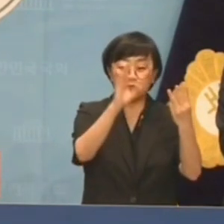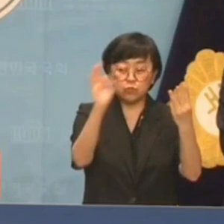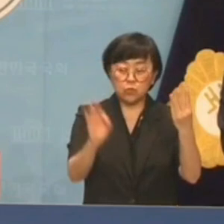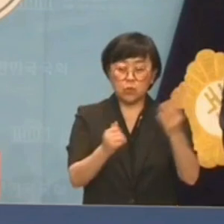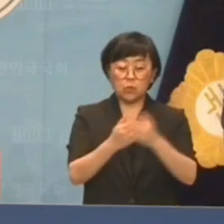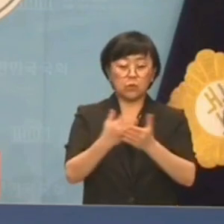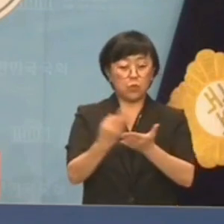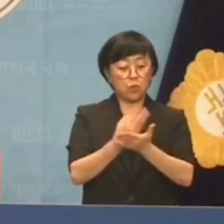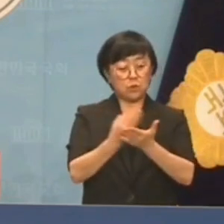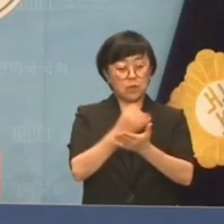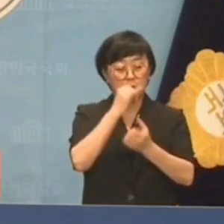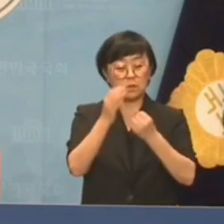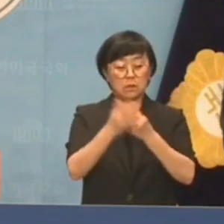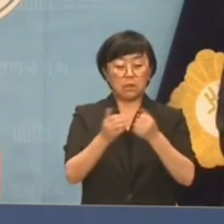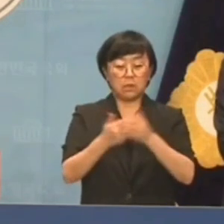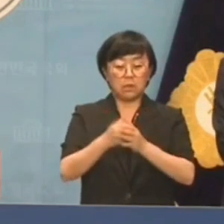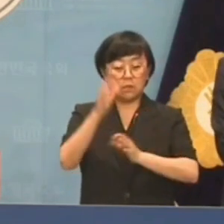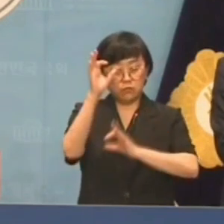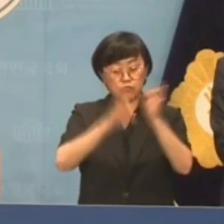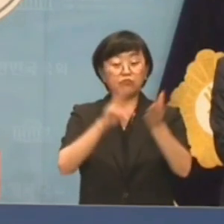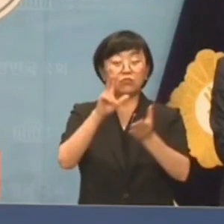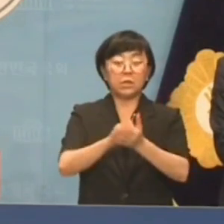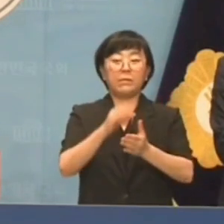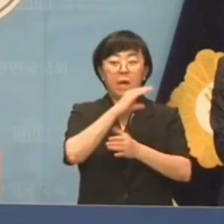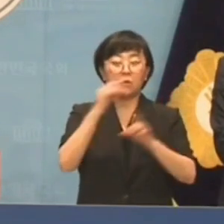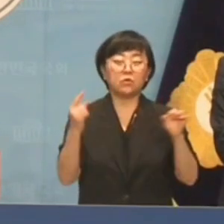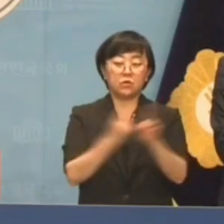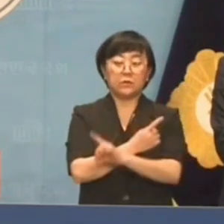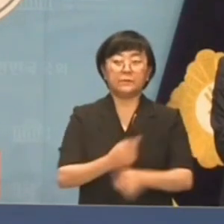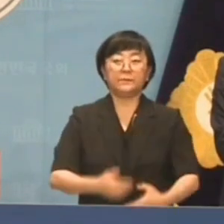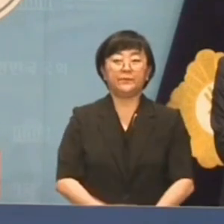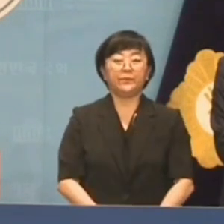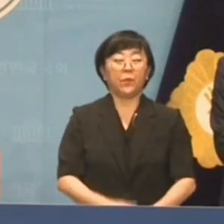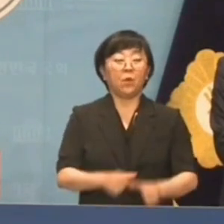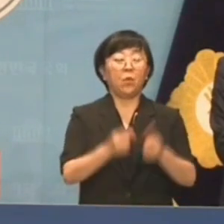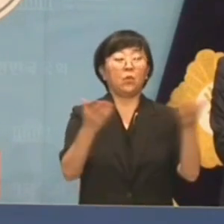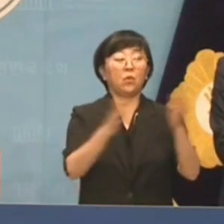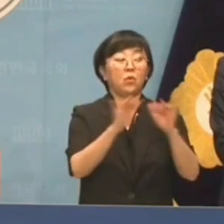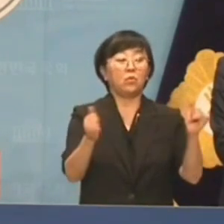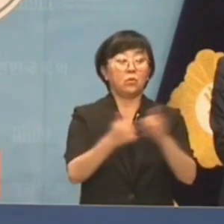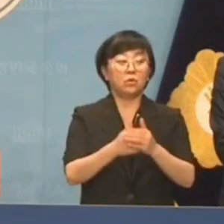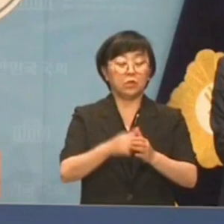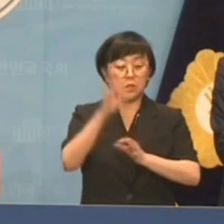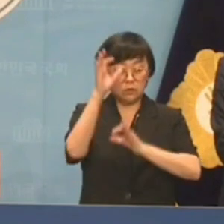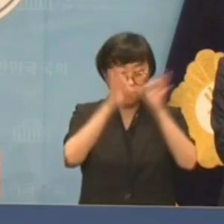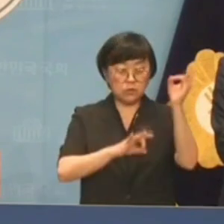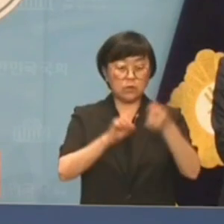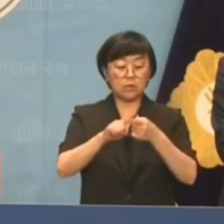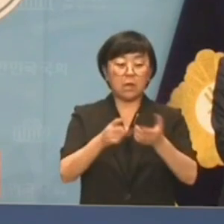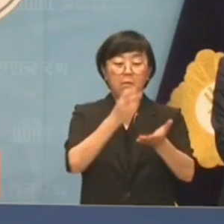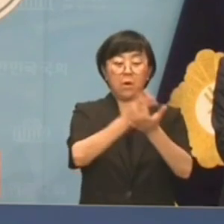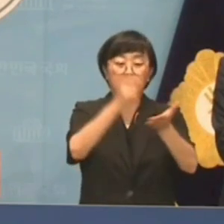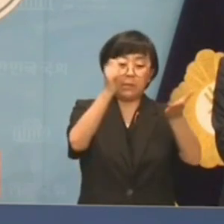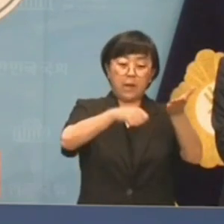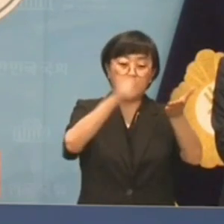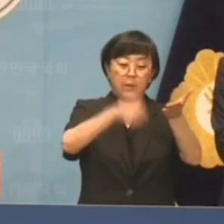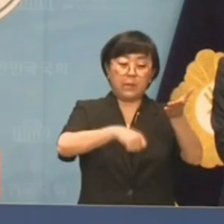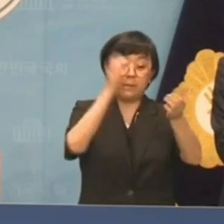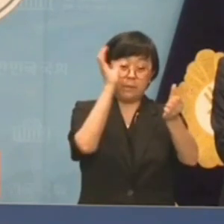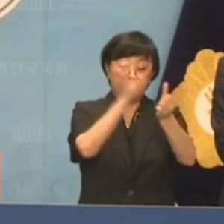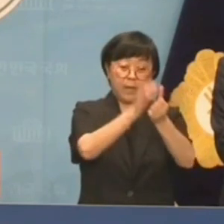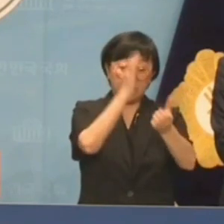3.3% 사업소득세를 내고 있는 오분류 문제를 바로잡아야 한다. 고용노동부는 오분류 문제를 법원의 판결에만 맡기지